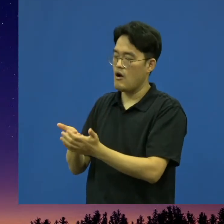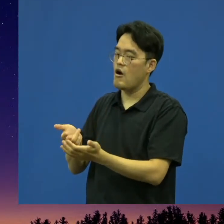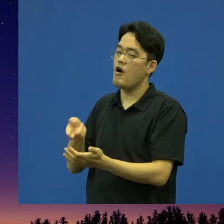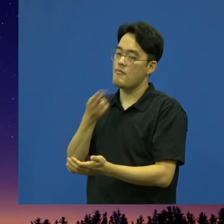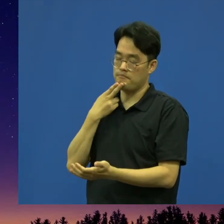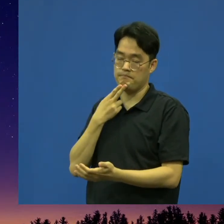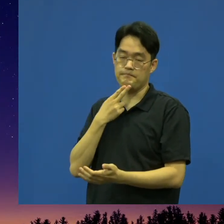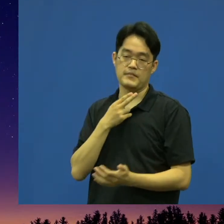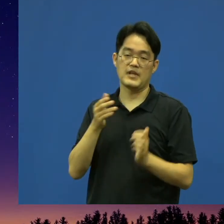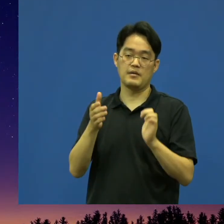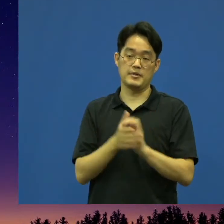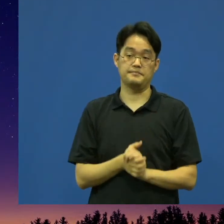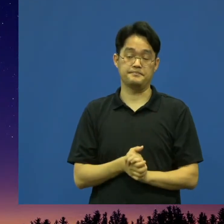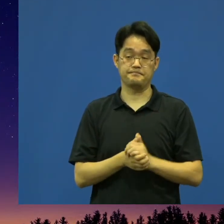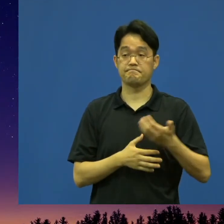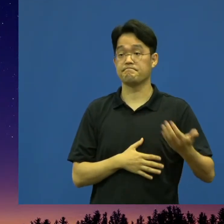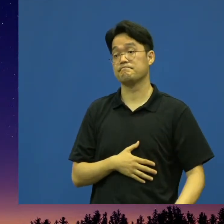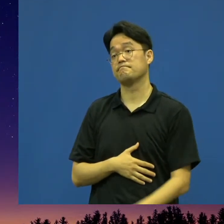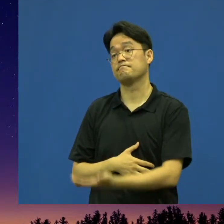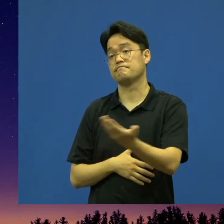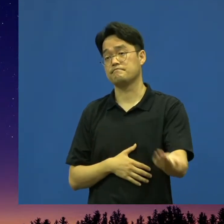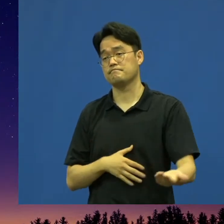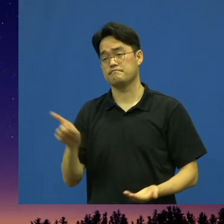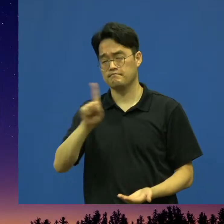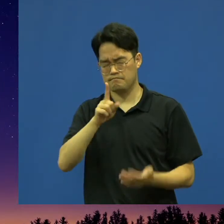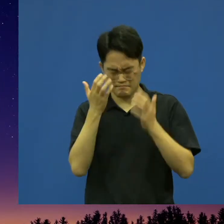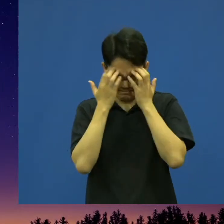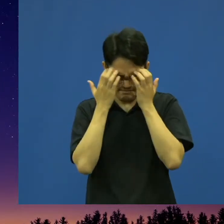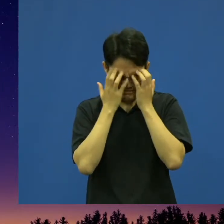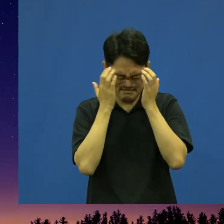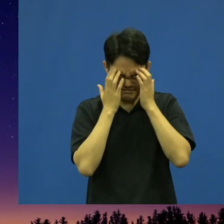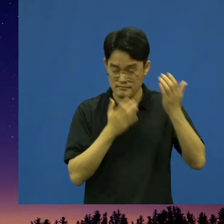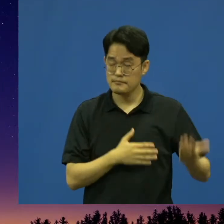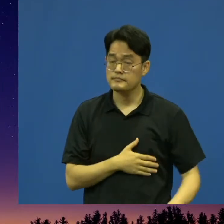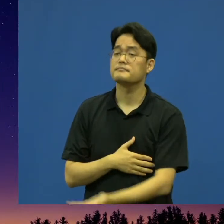사랑하는 여러분, 어떤 고난을 앞으로